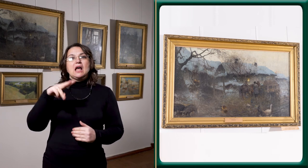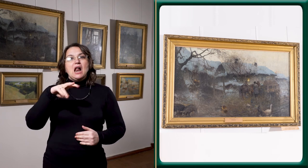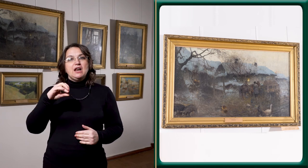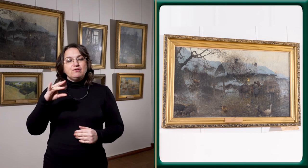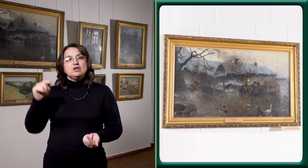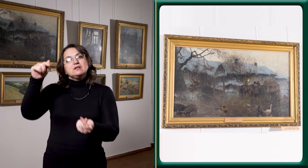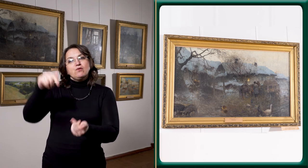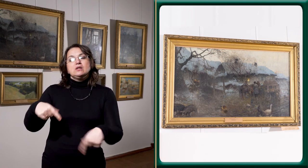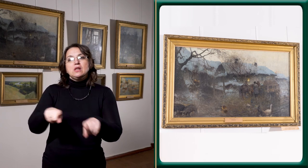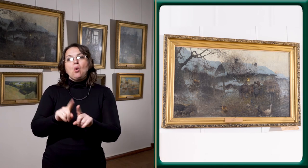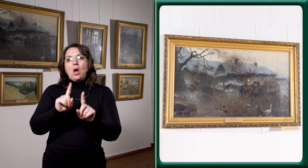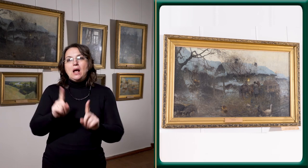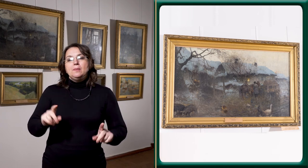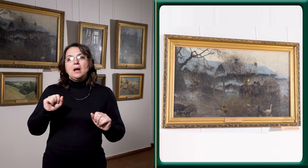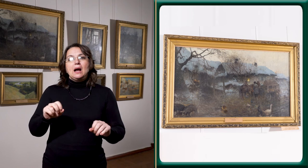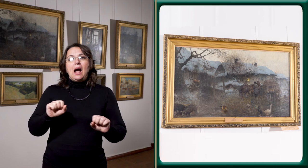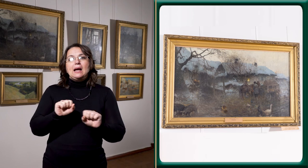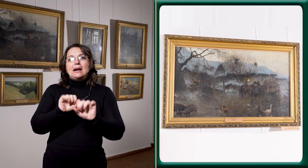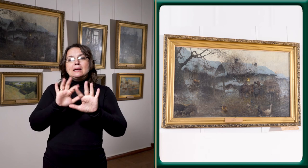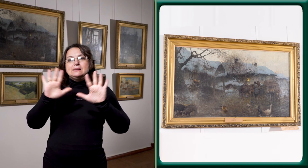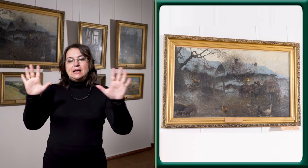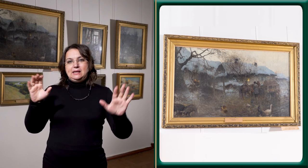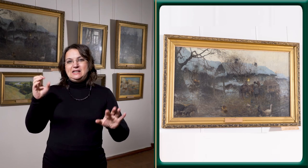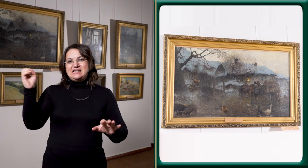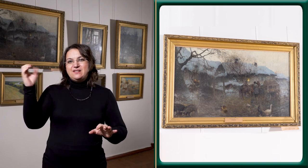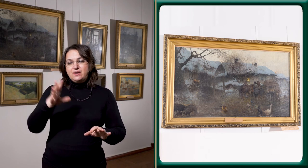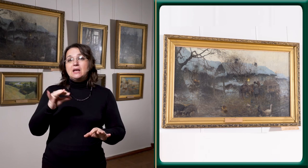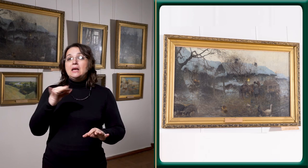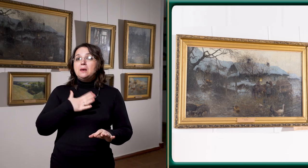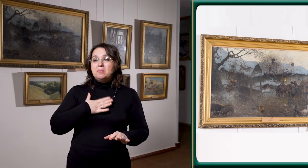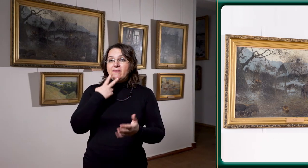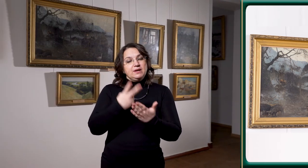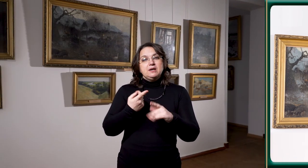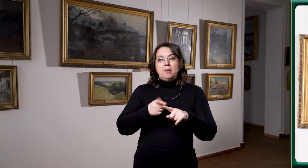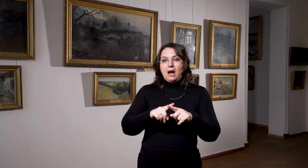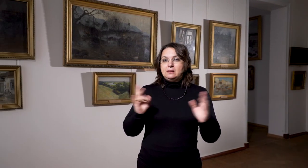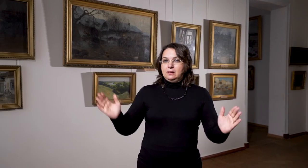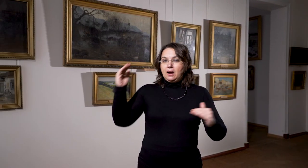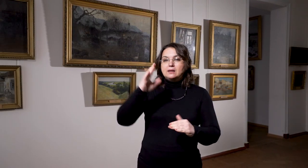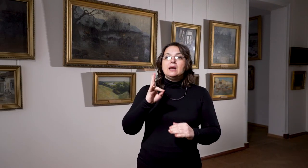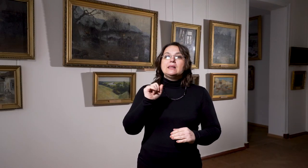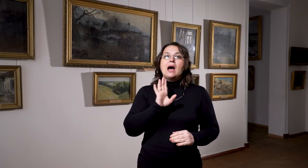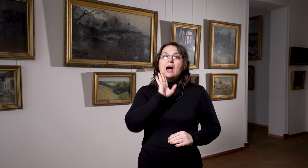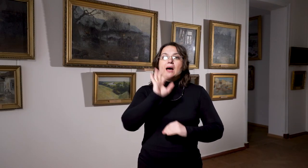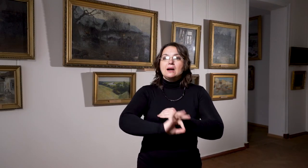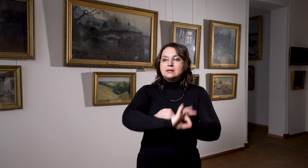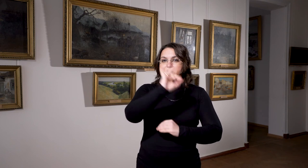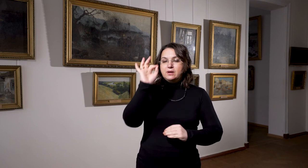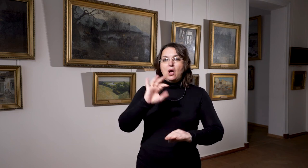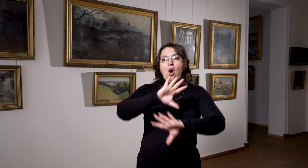свойственен такой элемент, как рассеянный свет. И мы видим это на картине «На рассвете». Обобщенный образ Харьковщины,